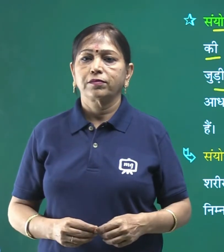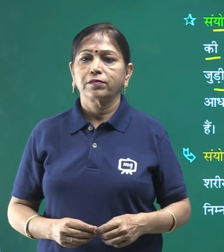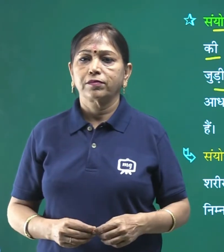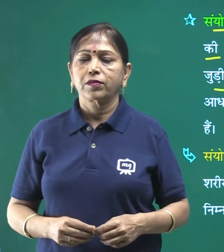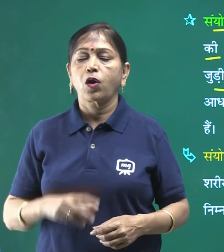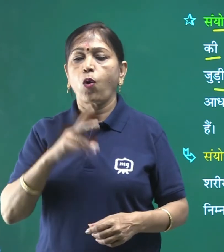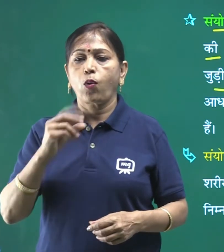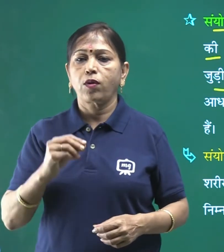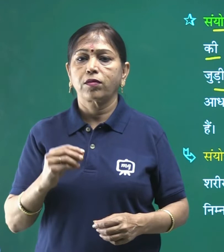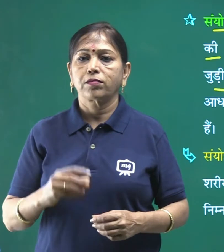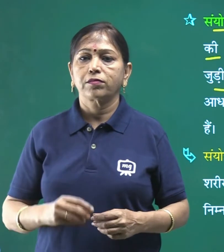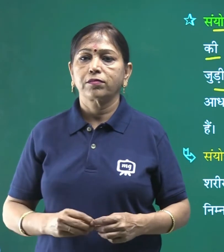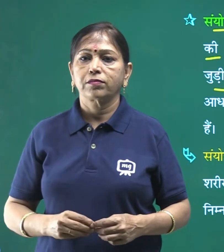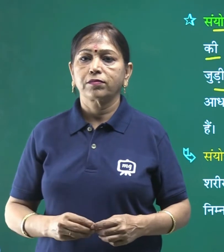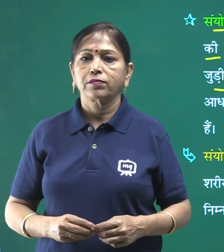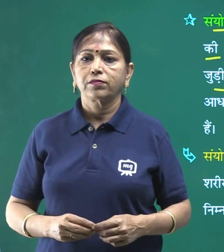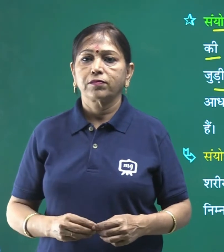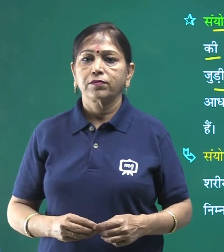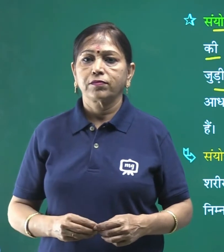और